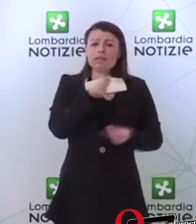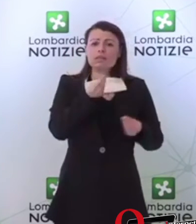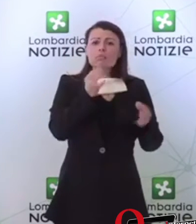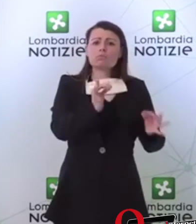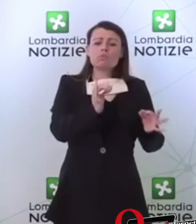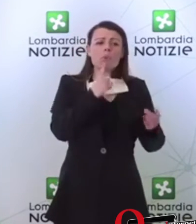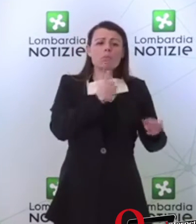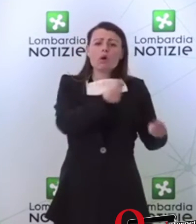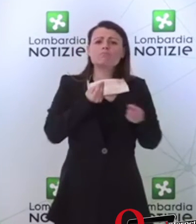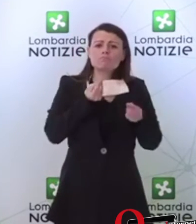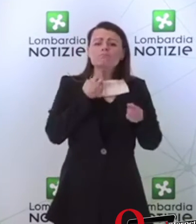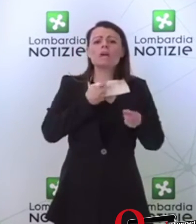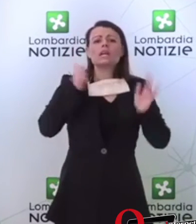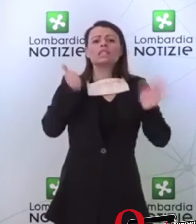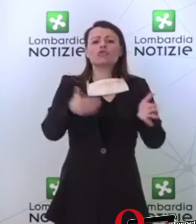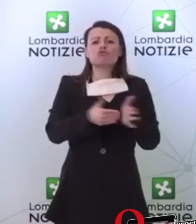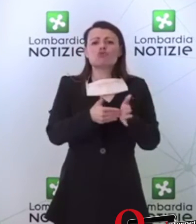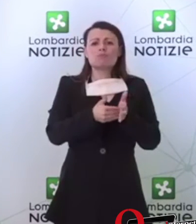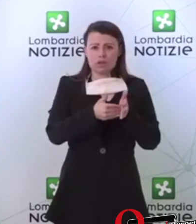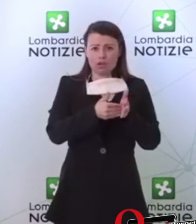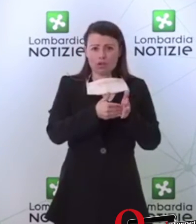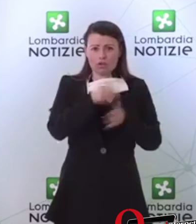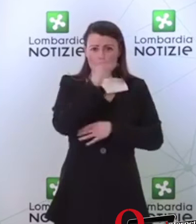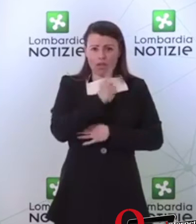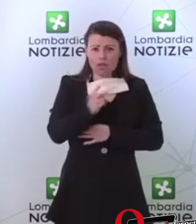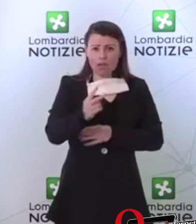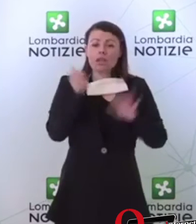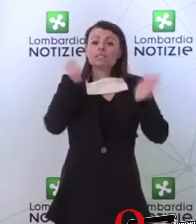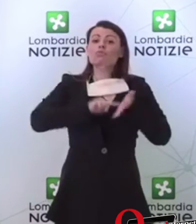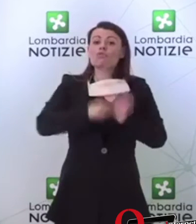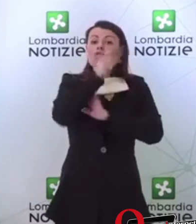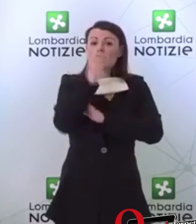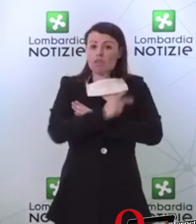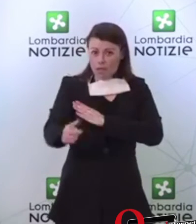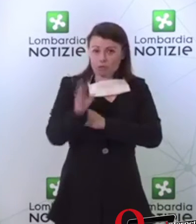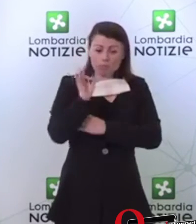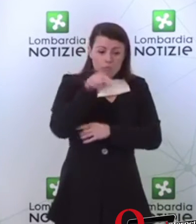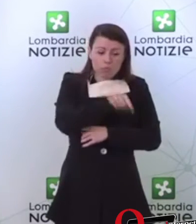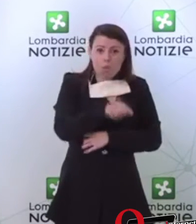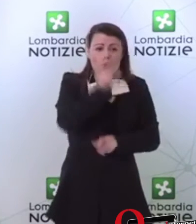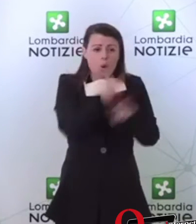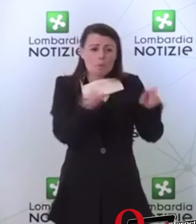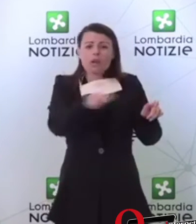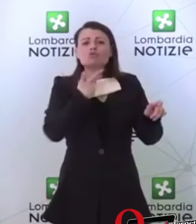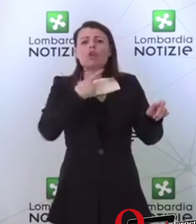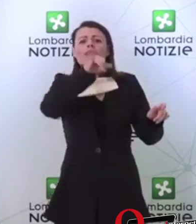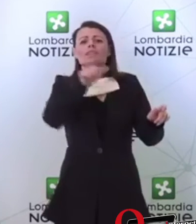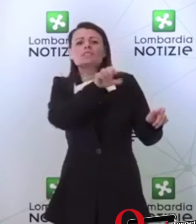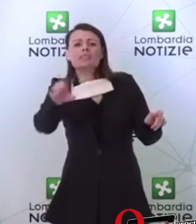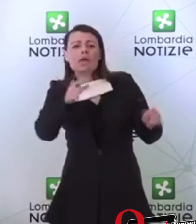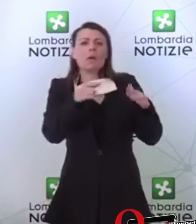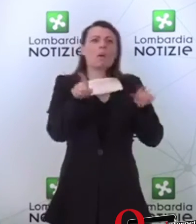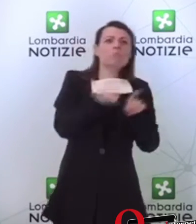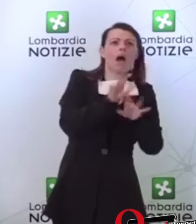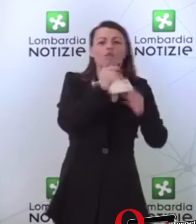di 16 milioni per i nuclei familiari con un reddito ISEE pari o inferiore a 30.000 euro